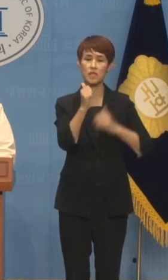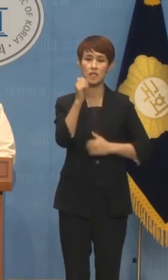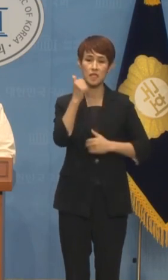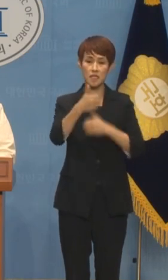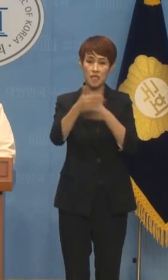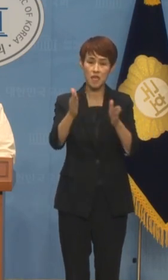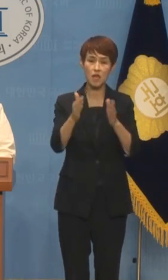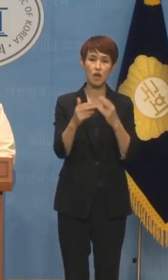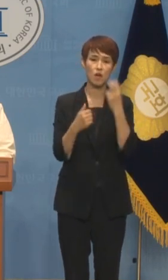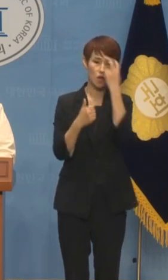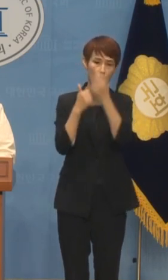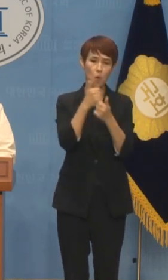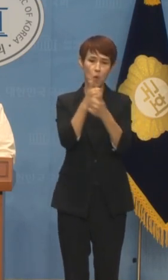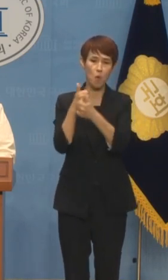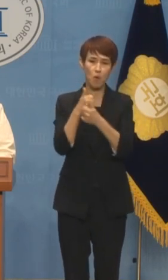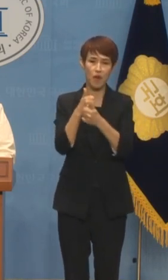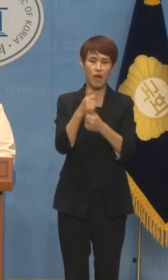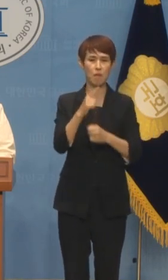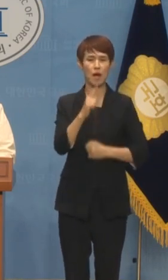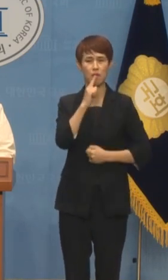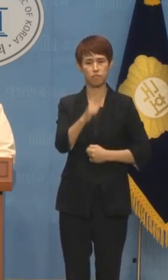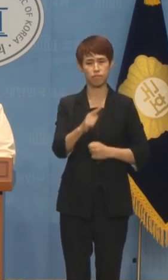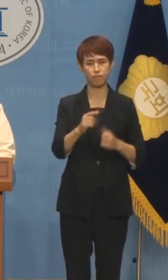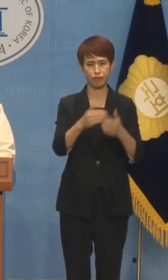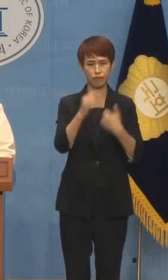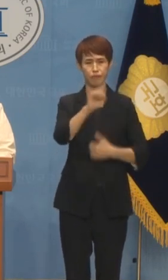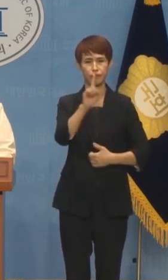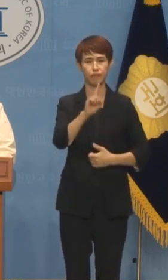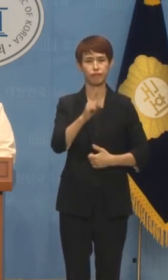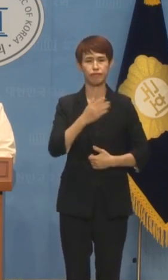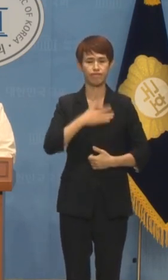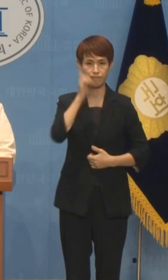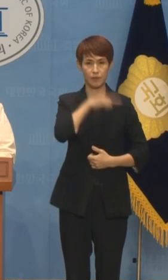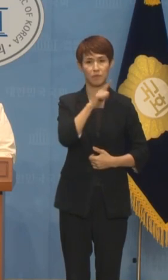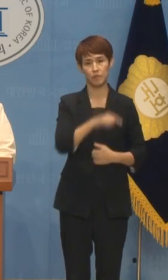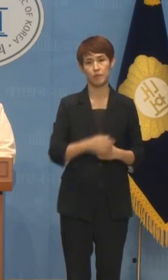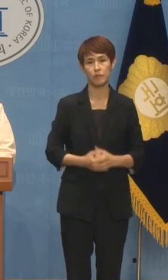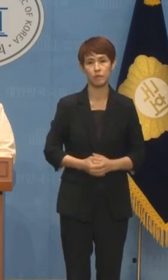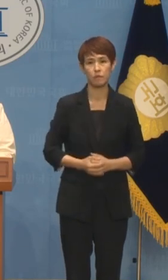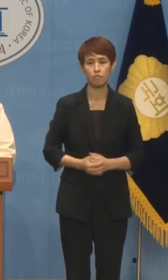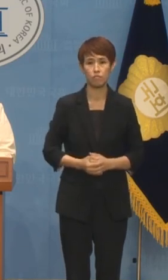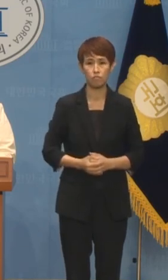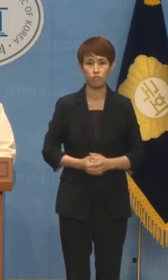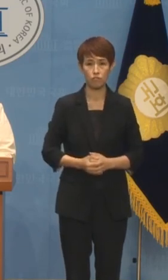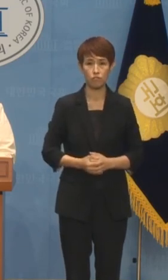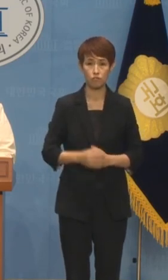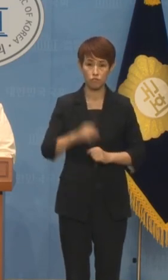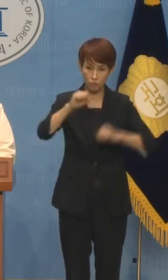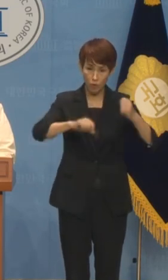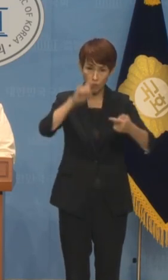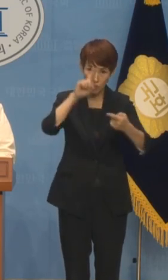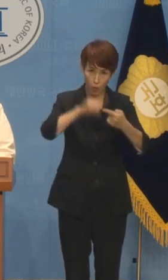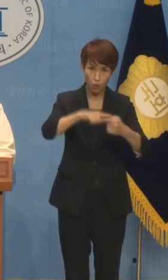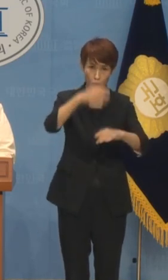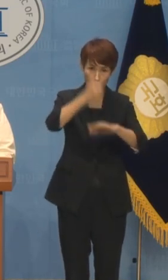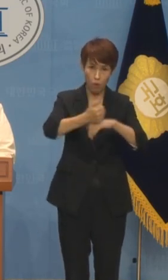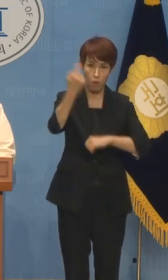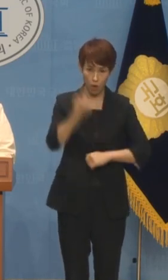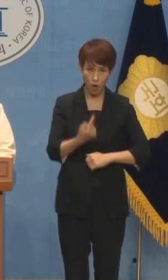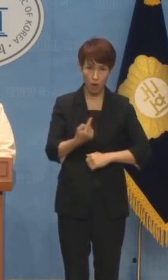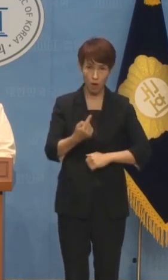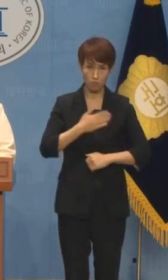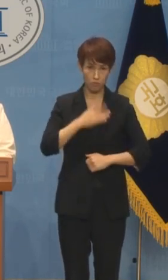대단히 모욕적이라며 반발하기도 했습니다. 뿌린 대로 거두는 것인데 모욕을